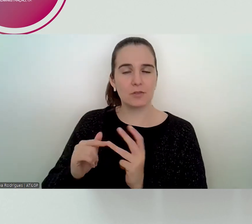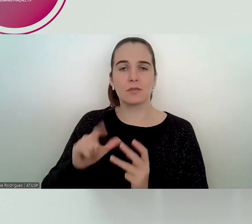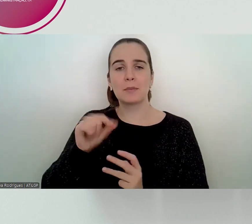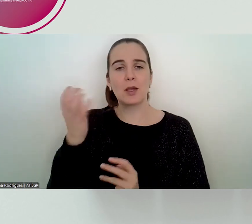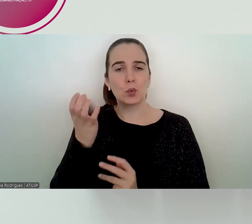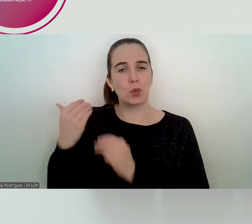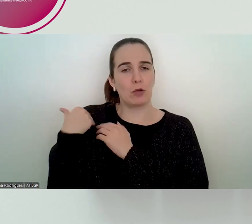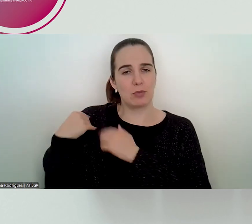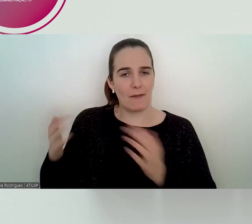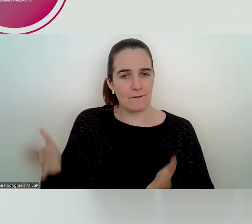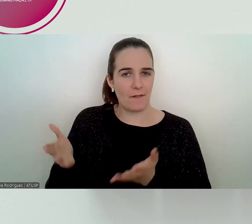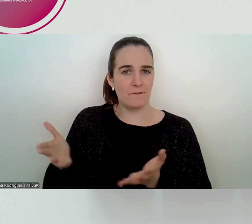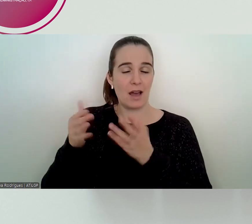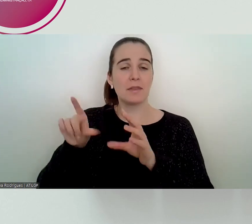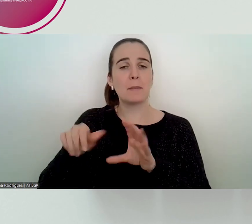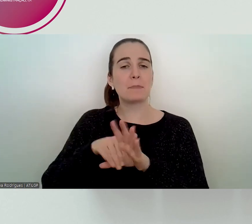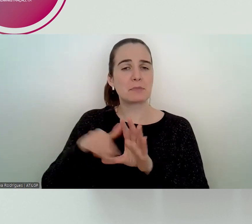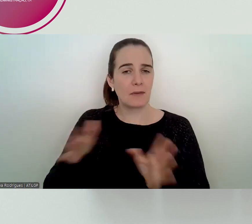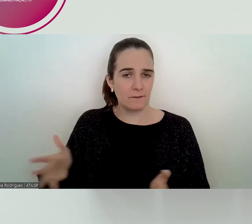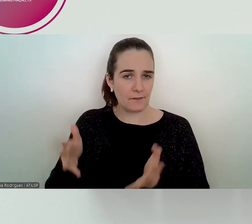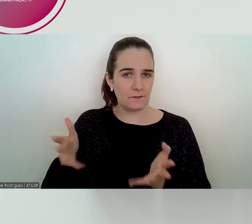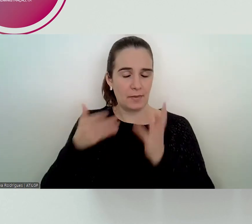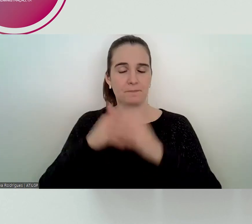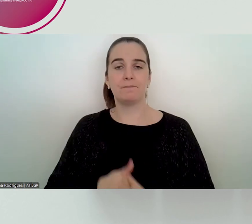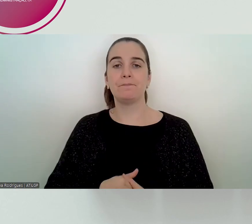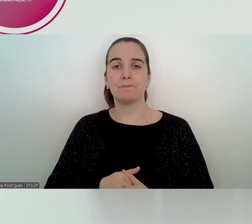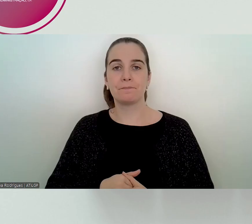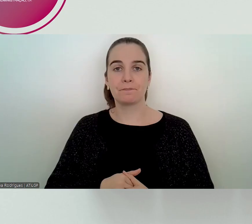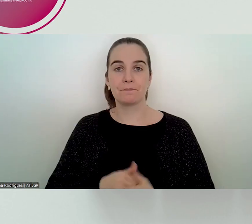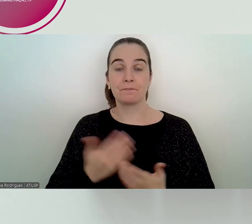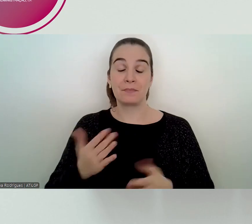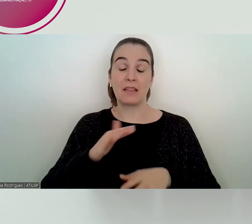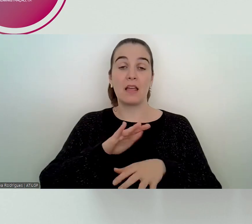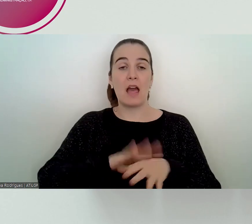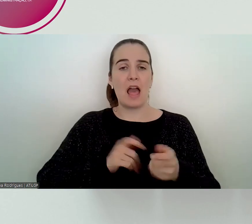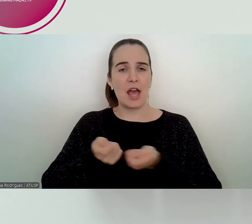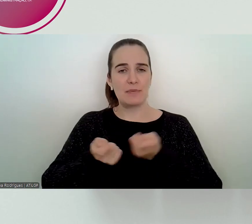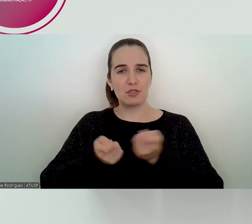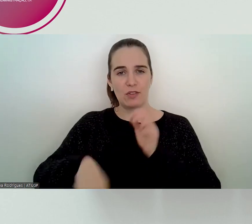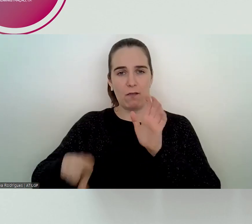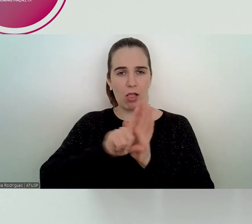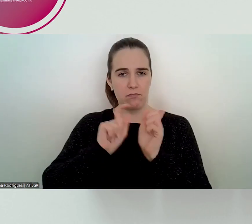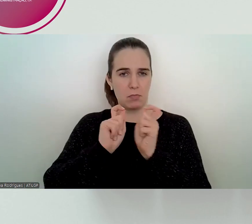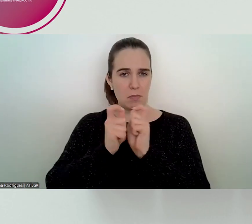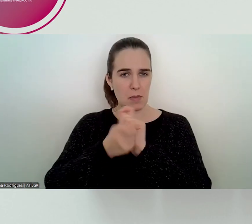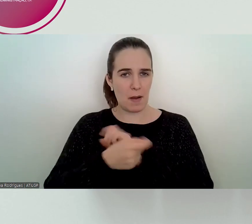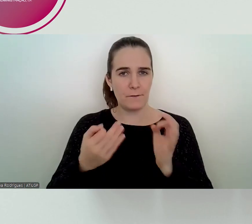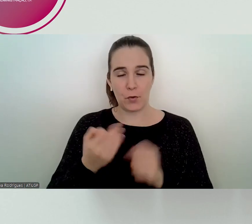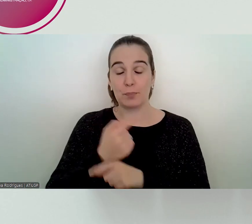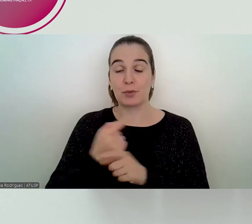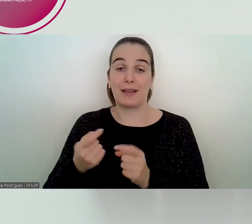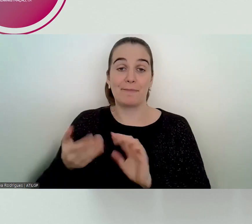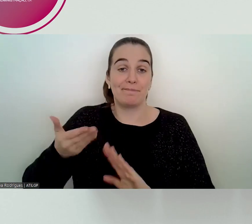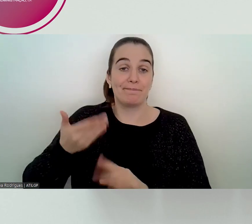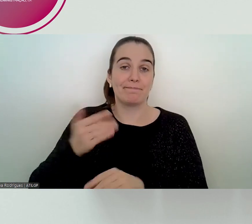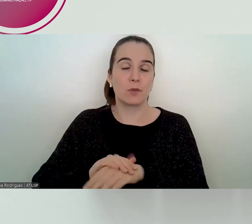de responsabilidade e participação. No contexto da reforma administrativa, acelerada pela transformação digital,